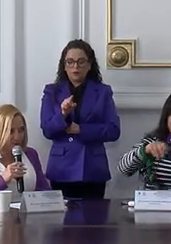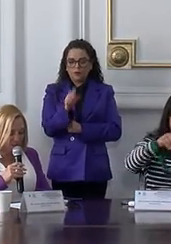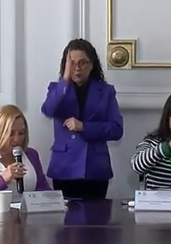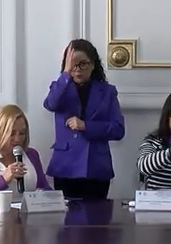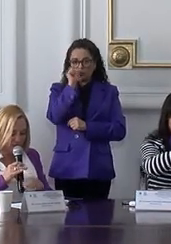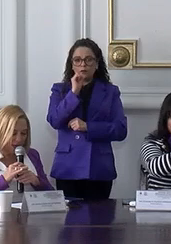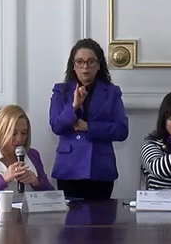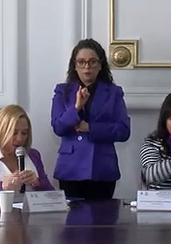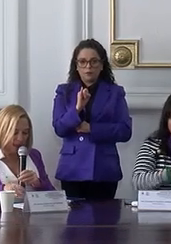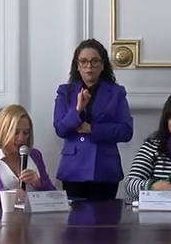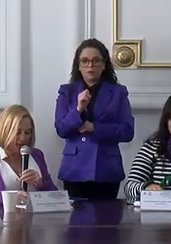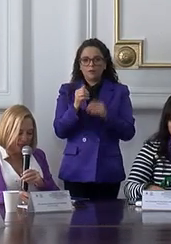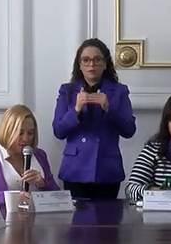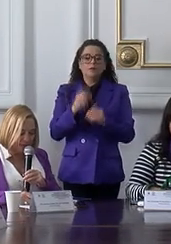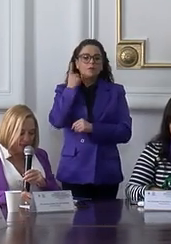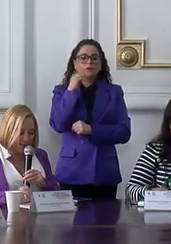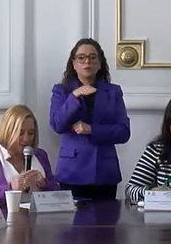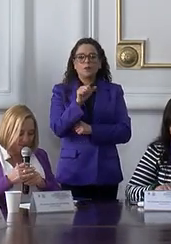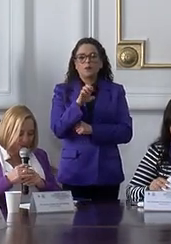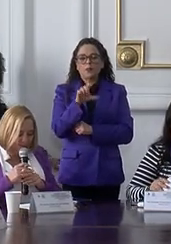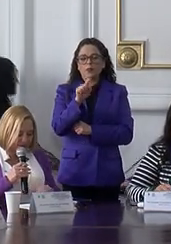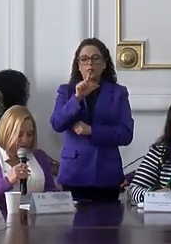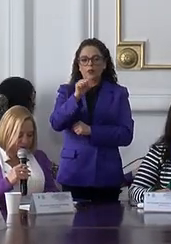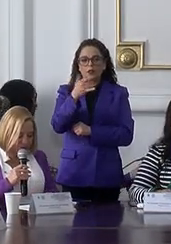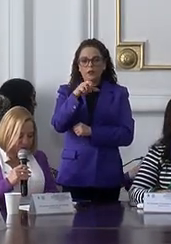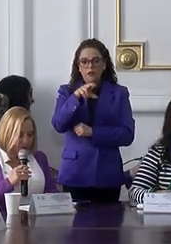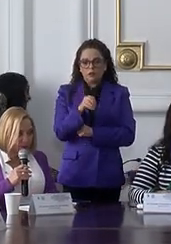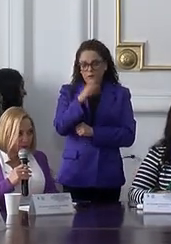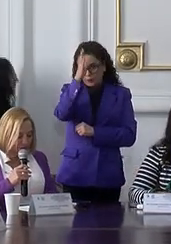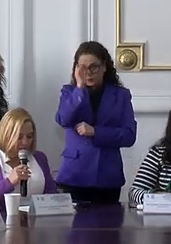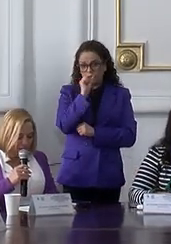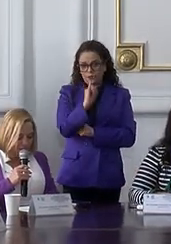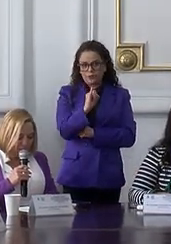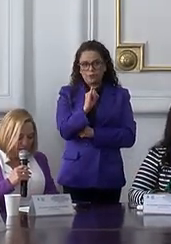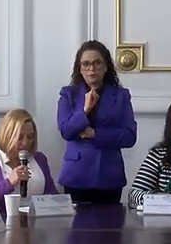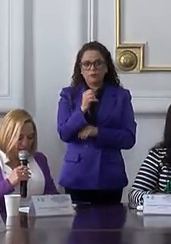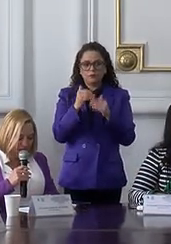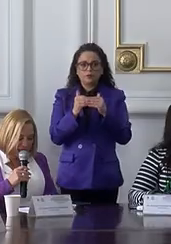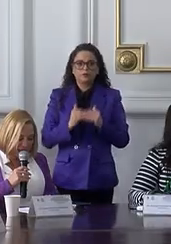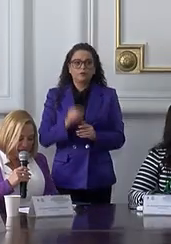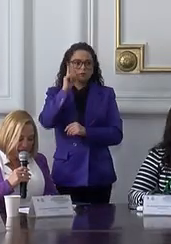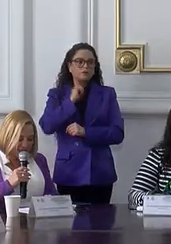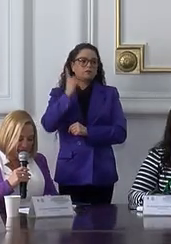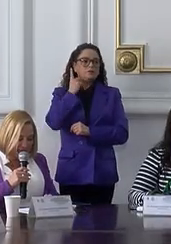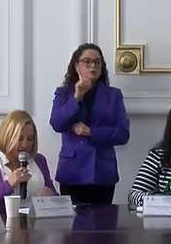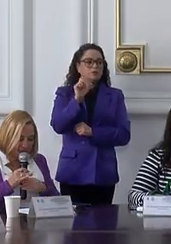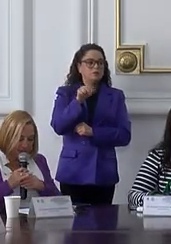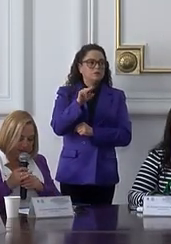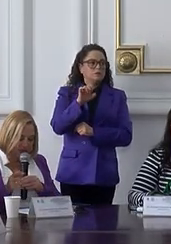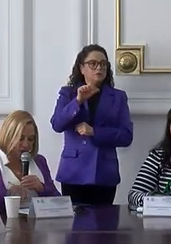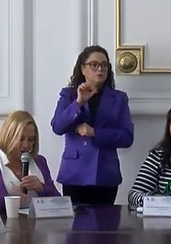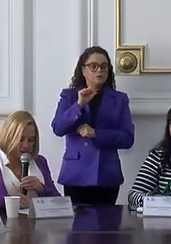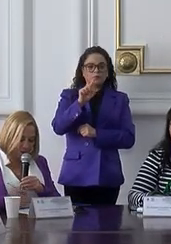favor. Diputado Manuel Talayero Pariente. Manuel Talayero, a favor. Diputada Daniela Gisela